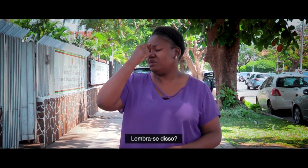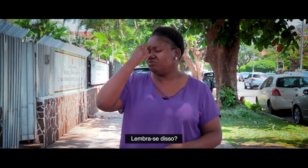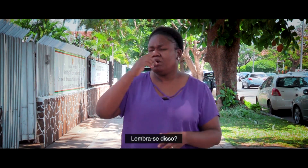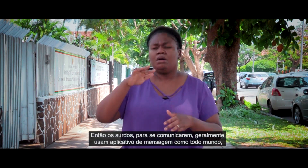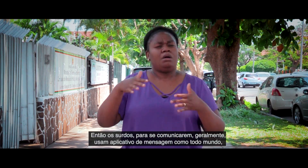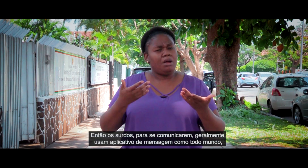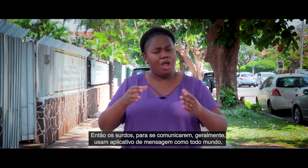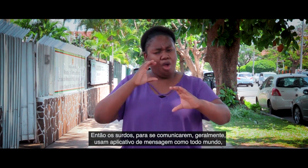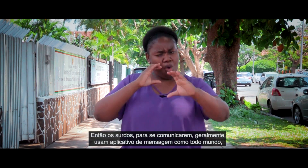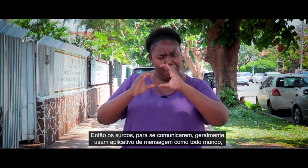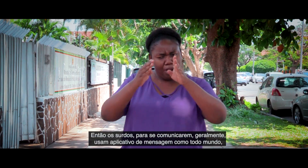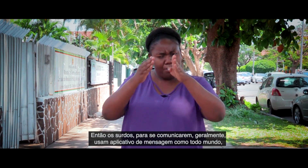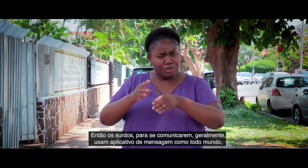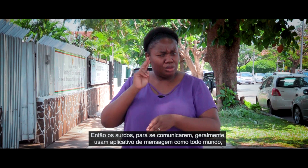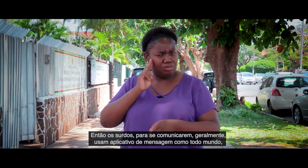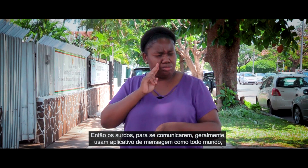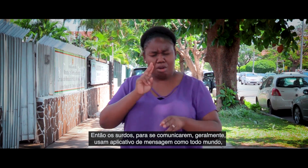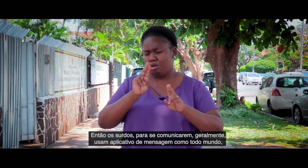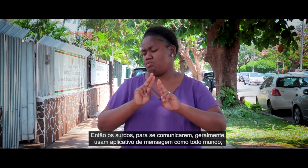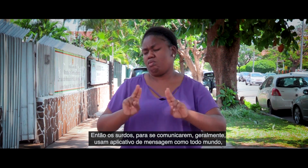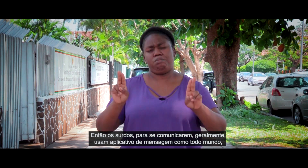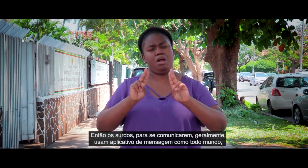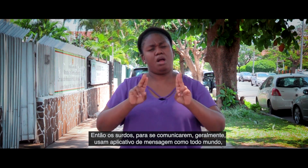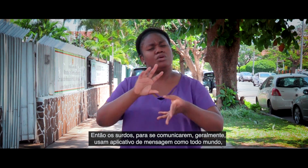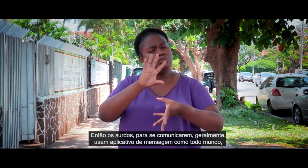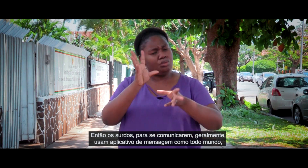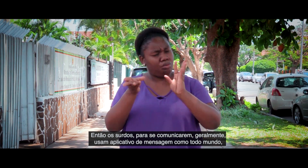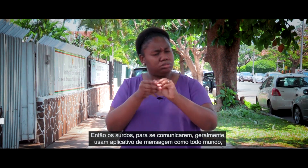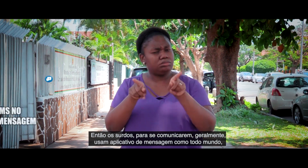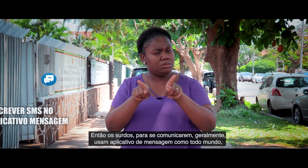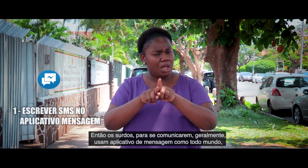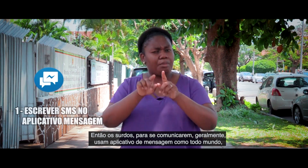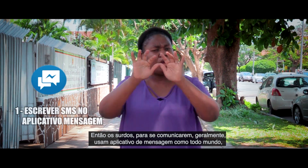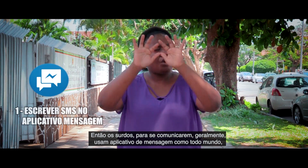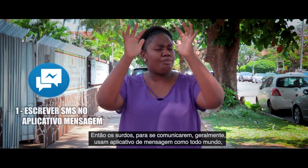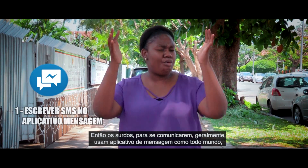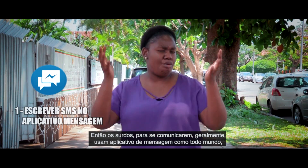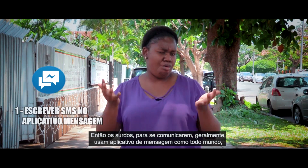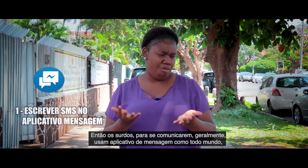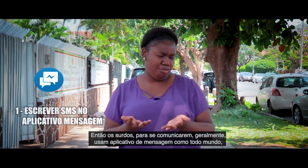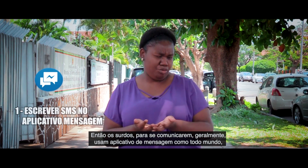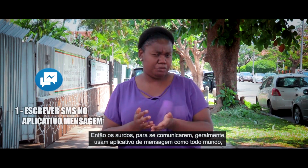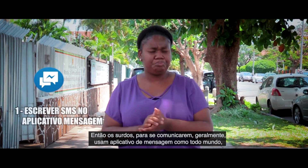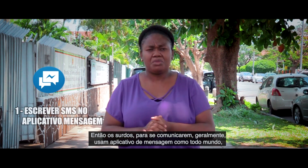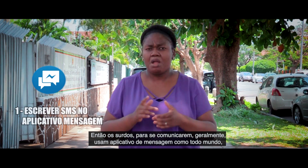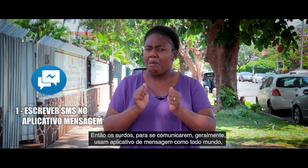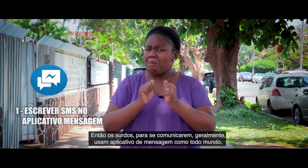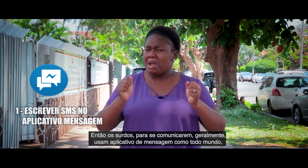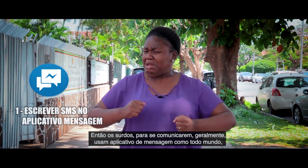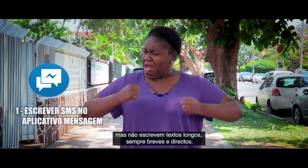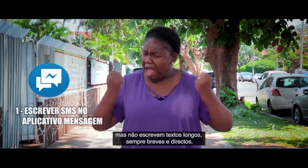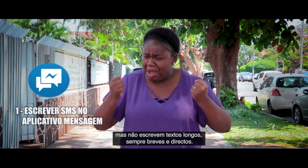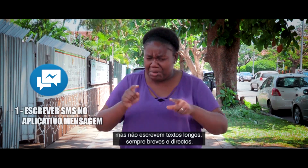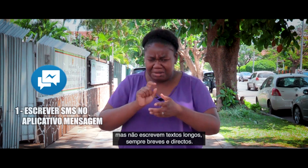disso? Então, os surdos, para se comunicarem, geralmente usam o aplicativo de mensagem como todo